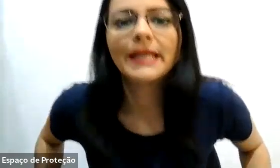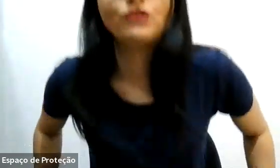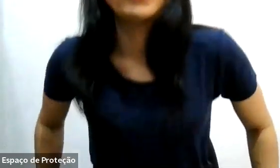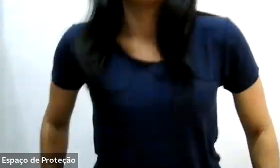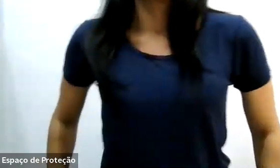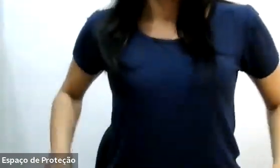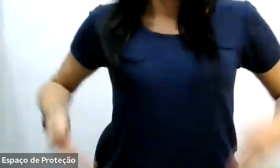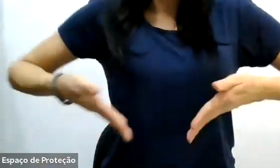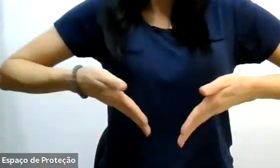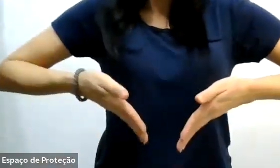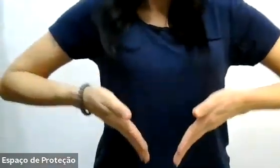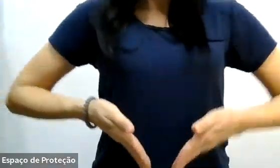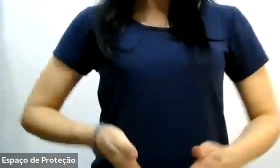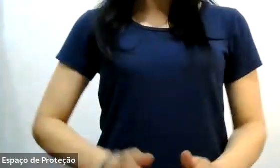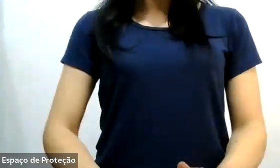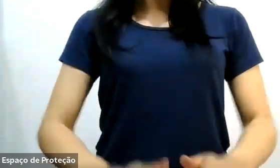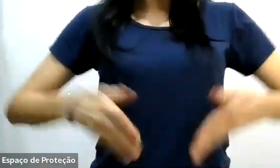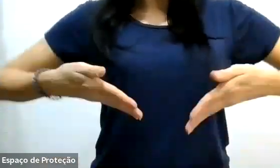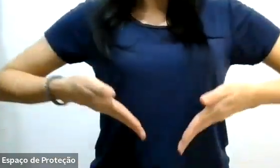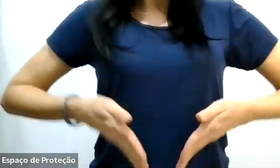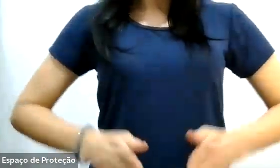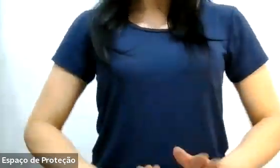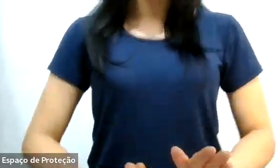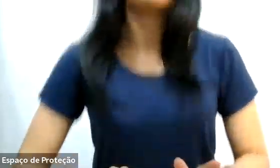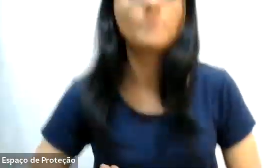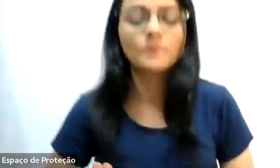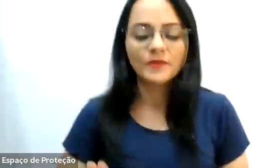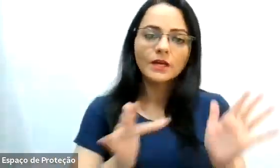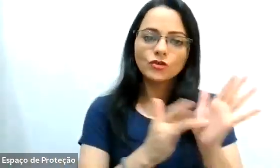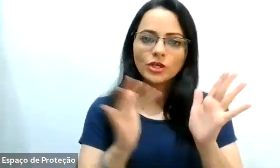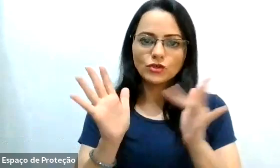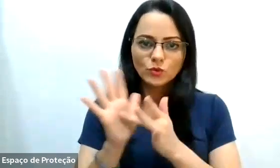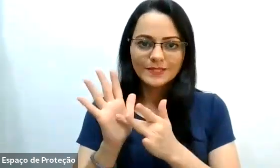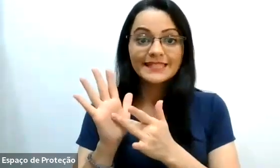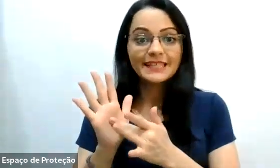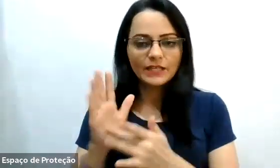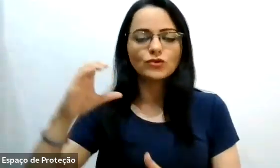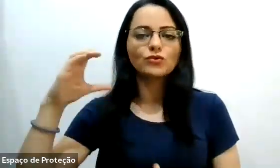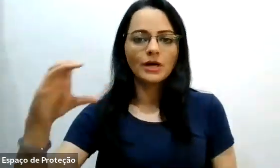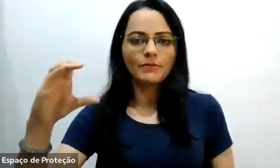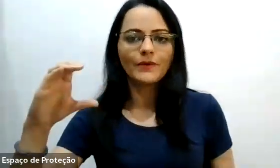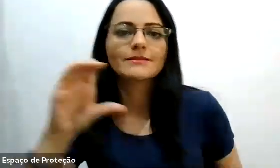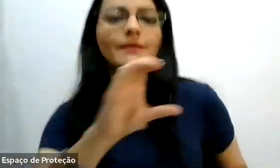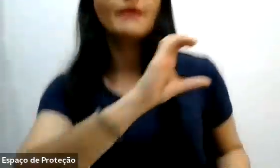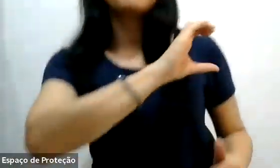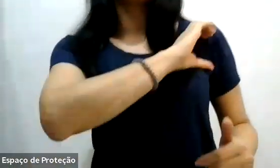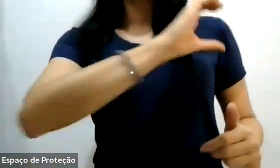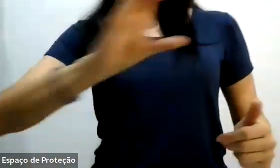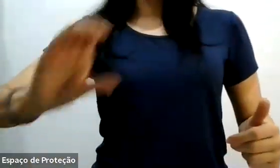parede, né? Mas o nascer é assim: nasceu Jesus Cristo, a mão em C, bate aqui